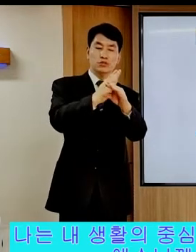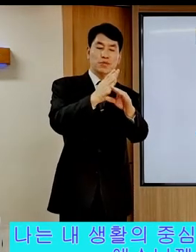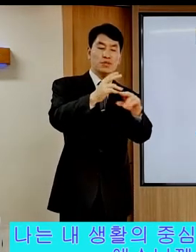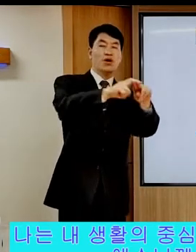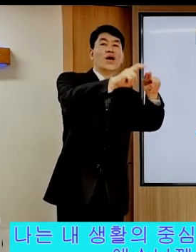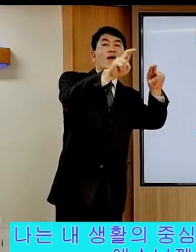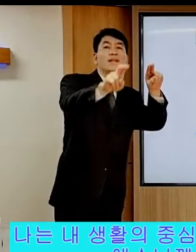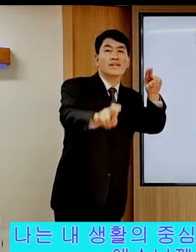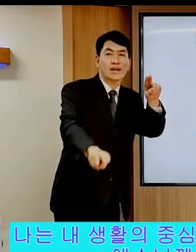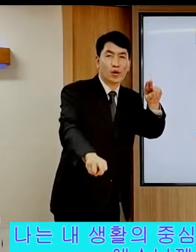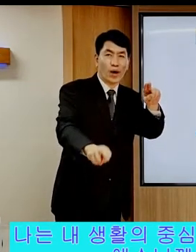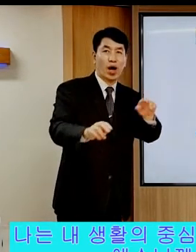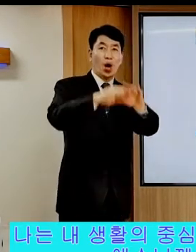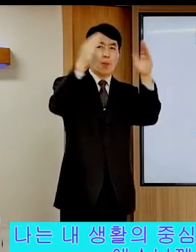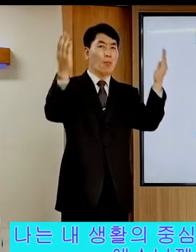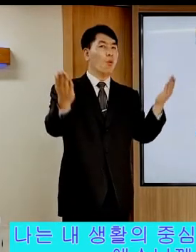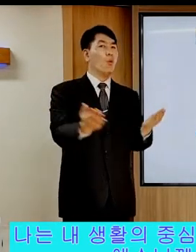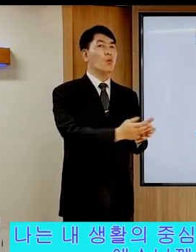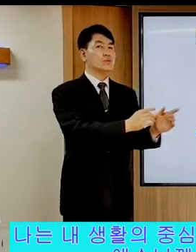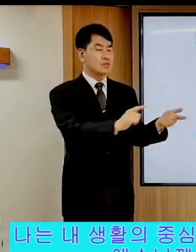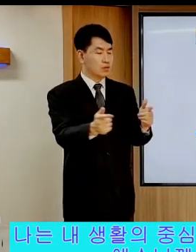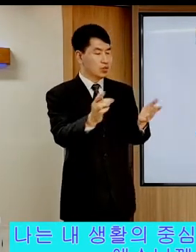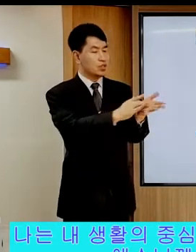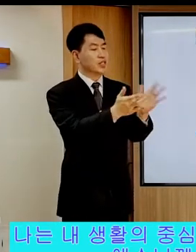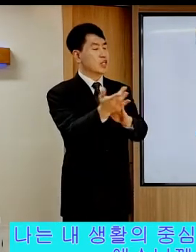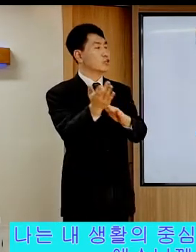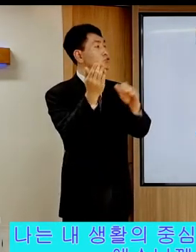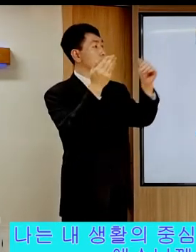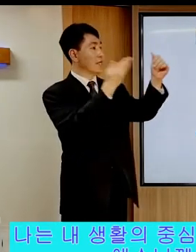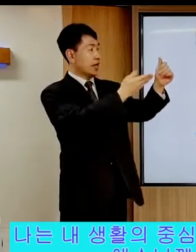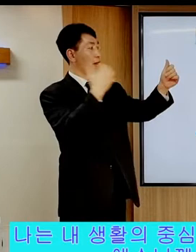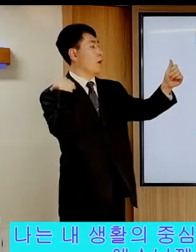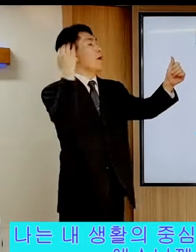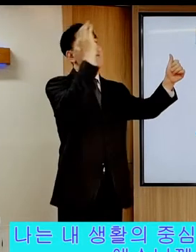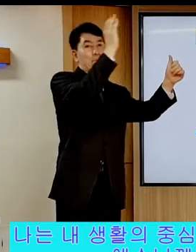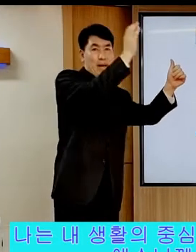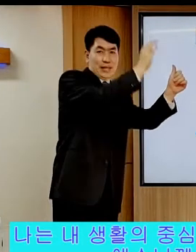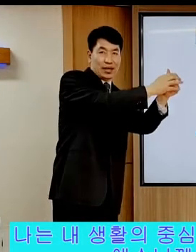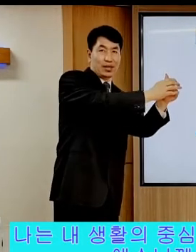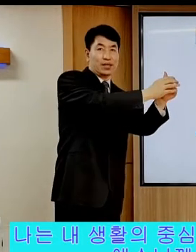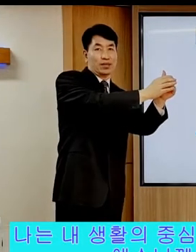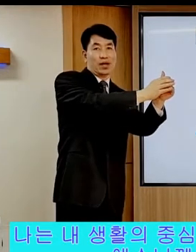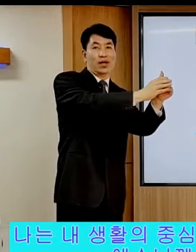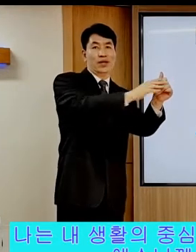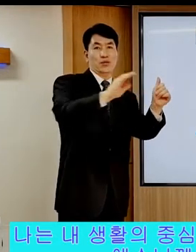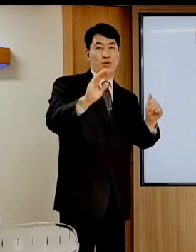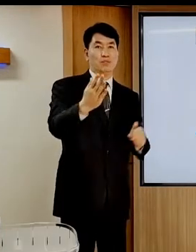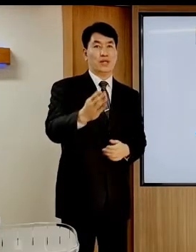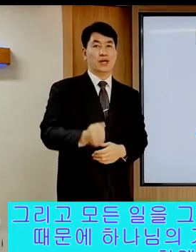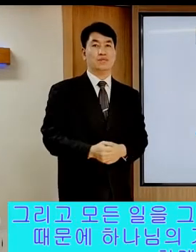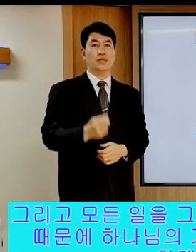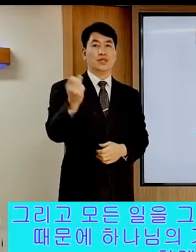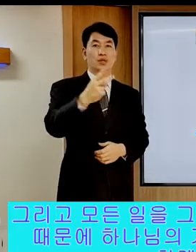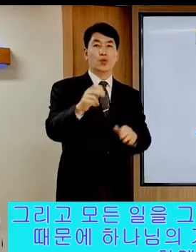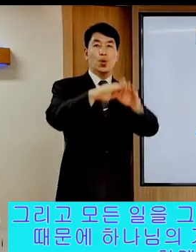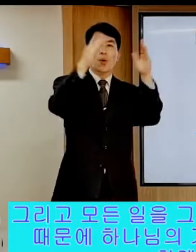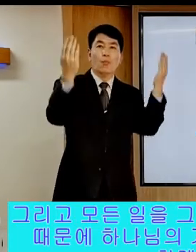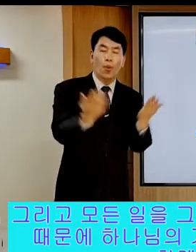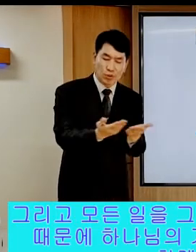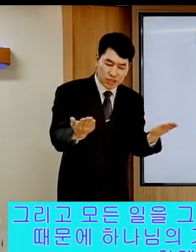중심에서 내려와 모든 것을 예수님께 맡기게 됩니다. 그리고 모든